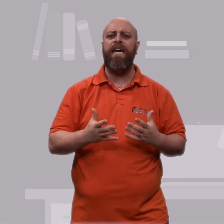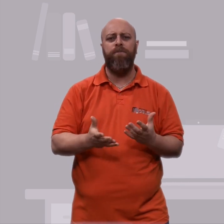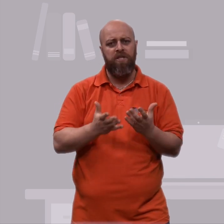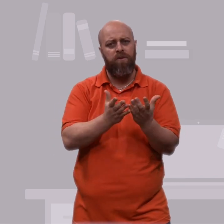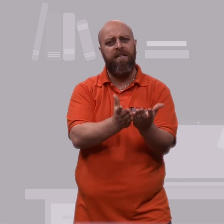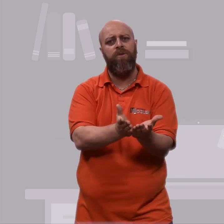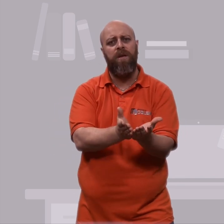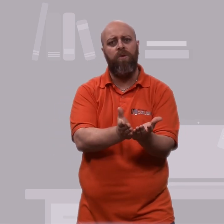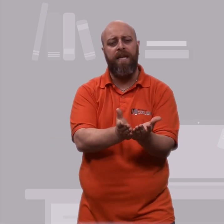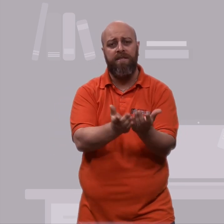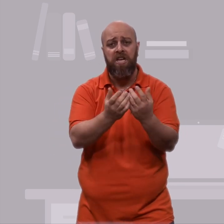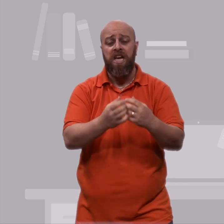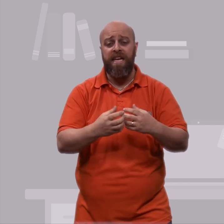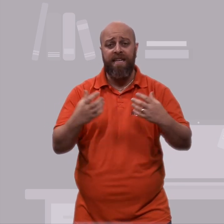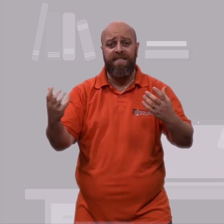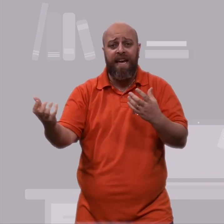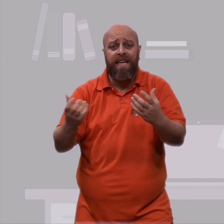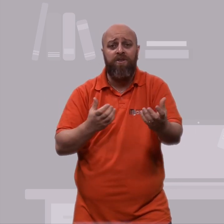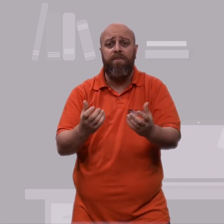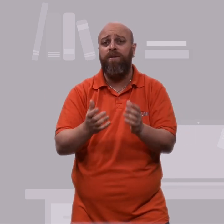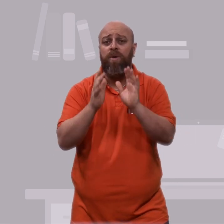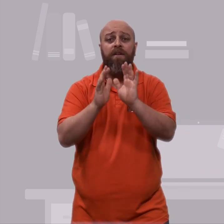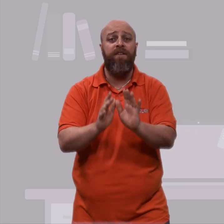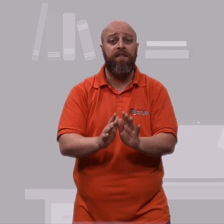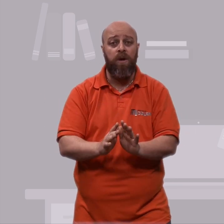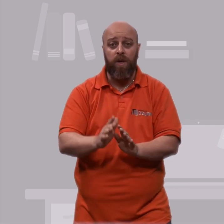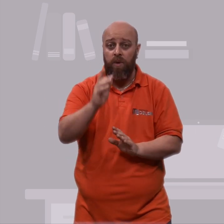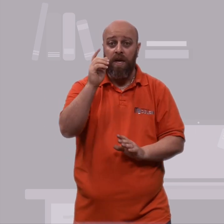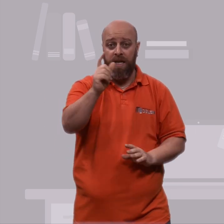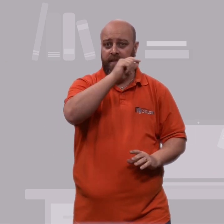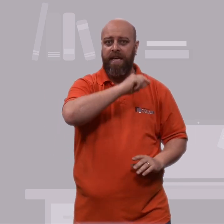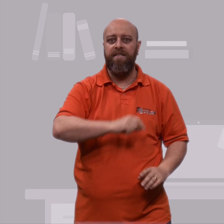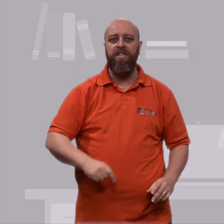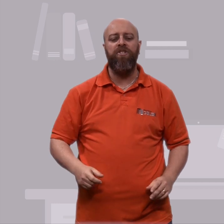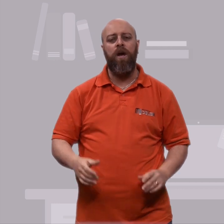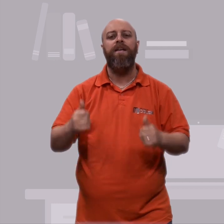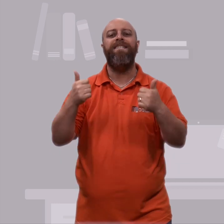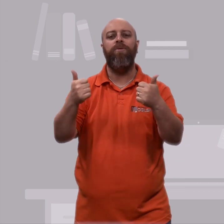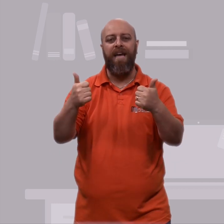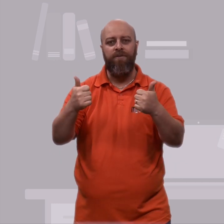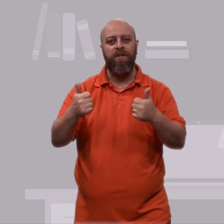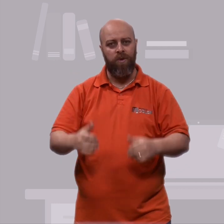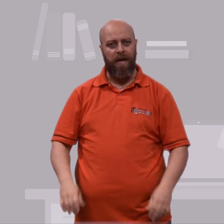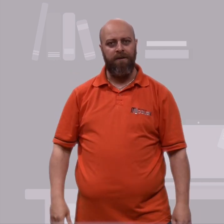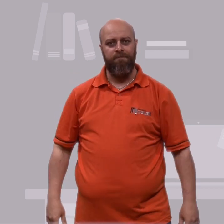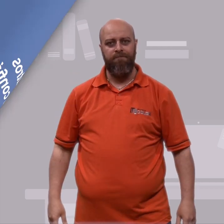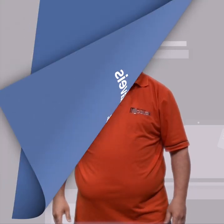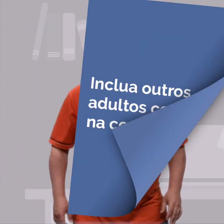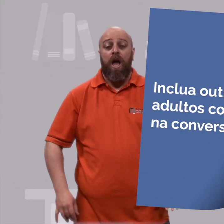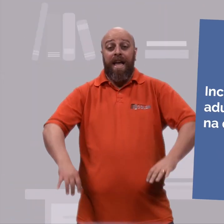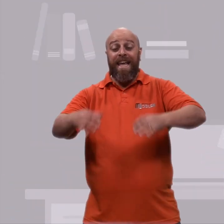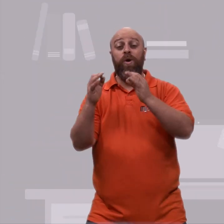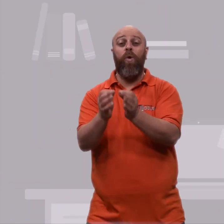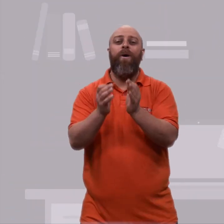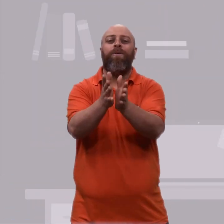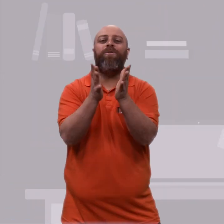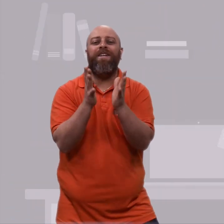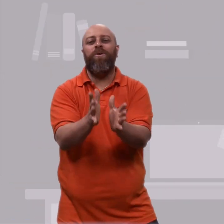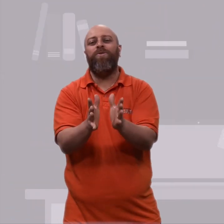para mostrar o que acontece e essa relacionamento fique tranquilo e internet seja só saudável nosso lar inclua outros adultos